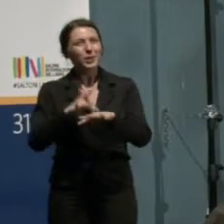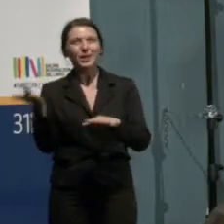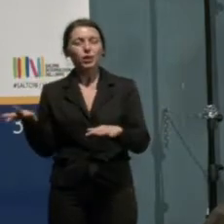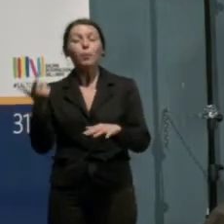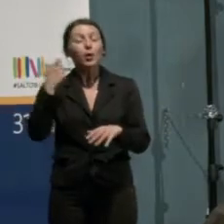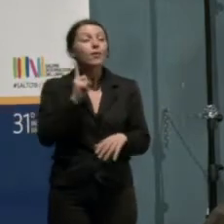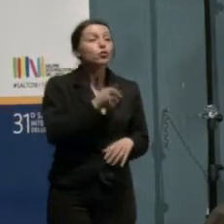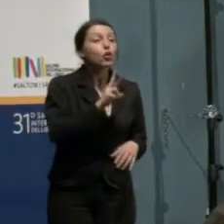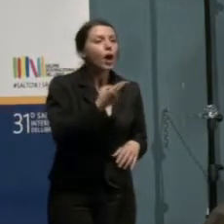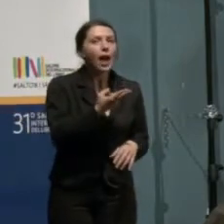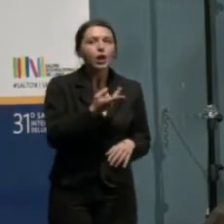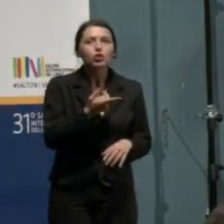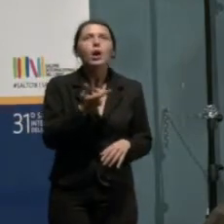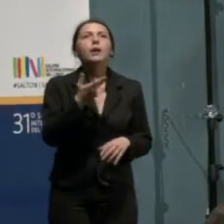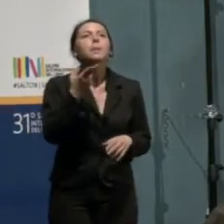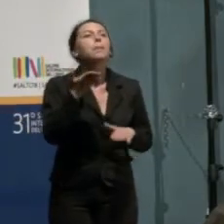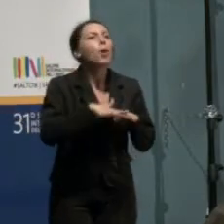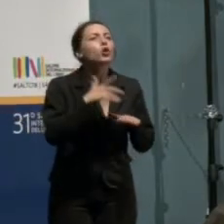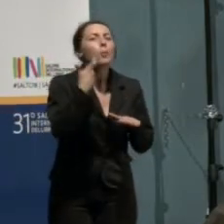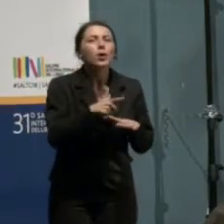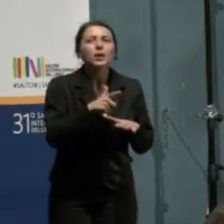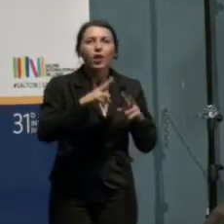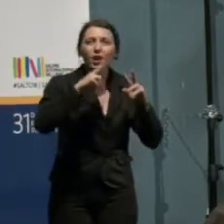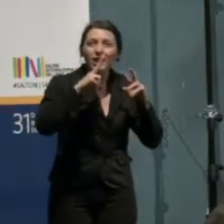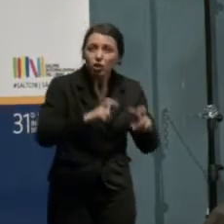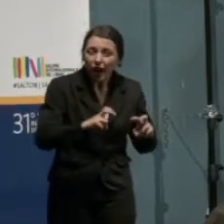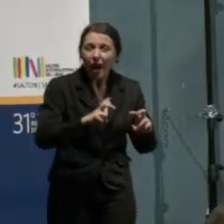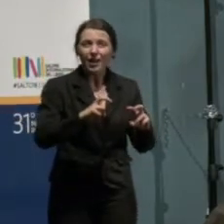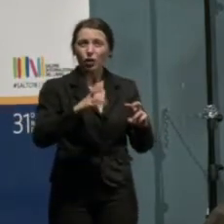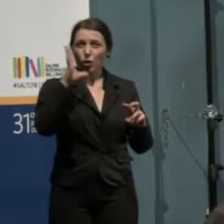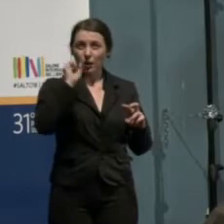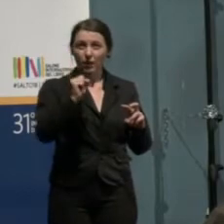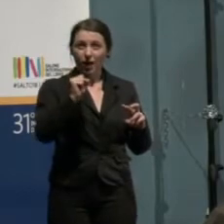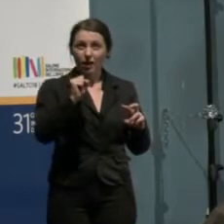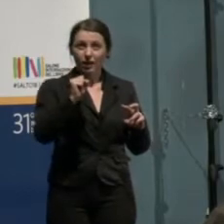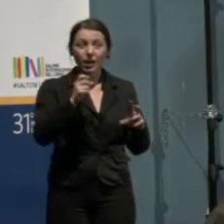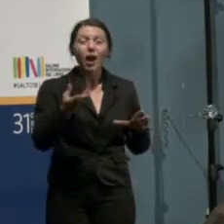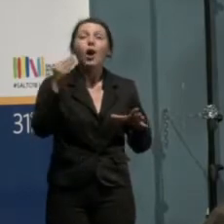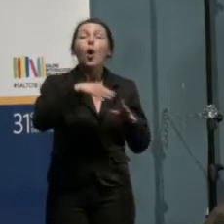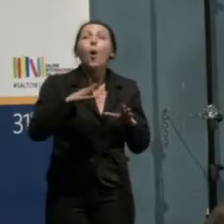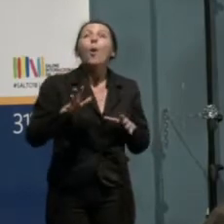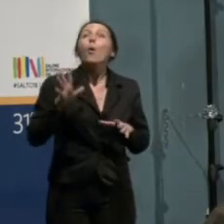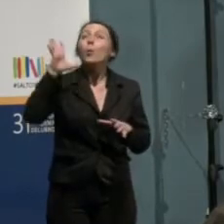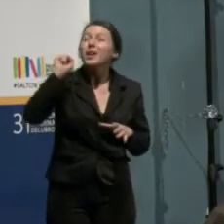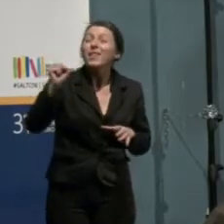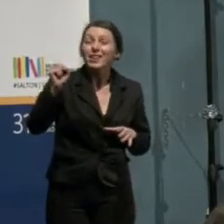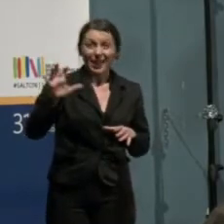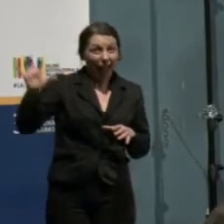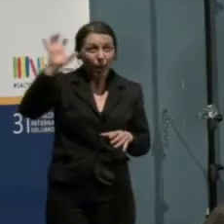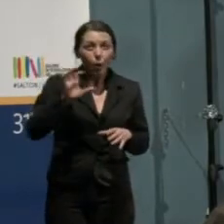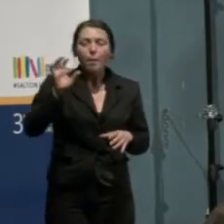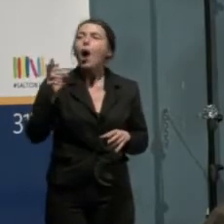genio è morto perché faceva il ricercatore universitario l'università europea e l'unione europea continua a stare zitta questa è uno scandalo è una vergogna